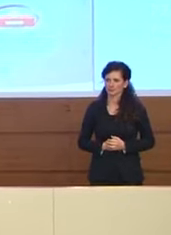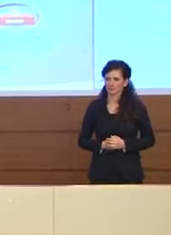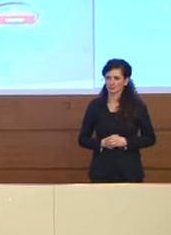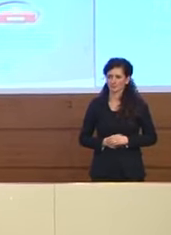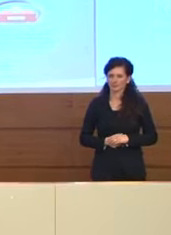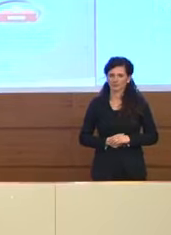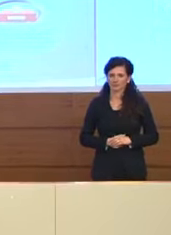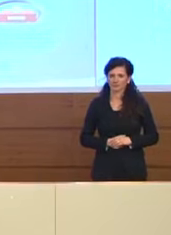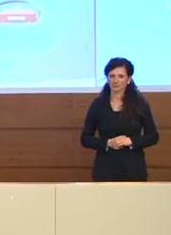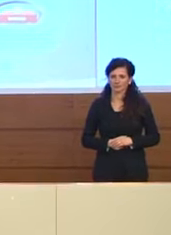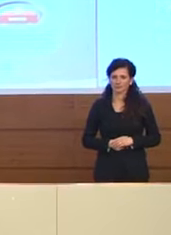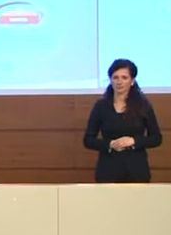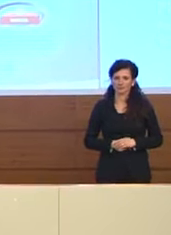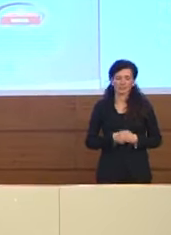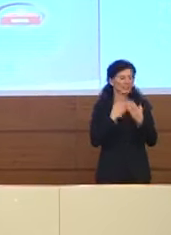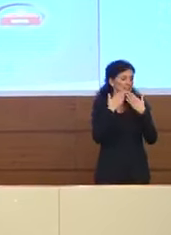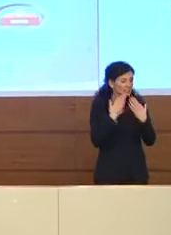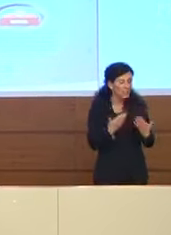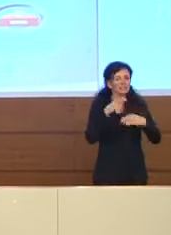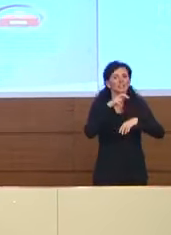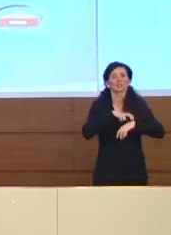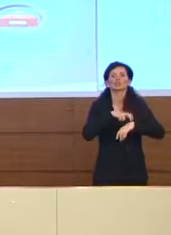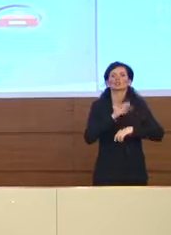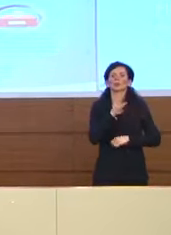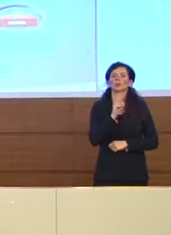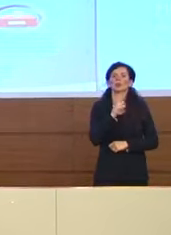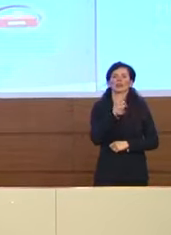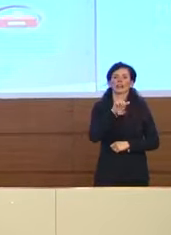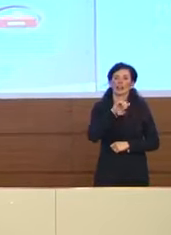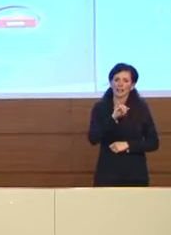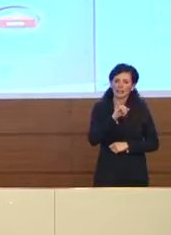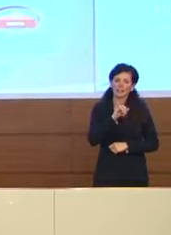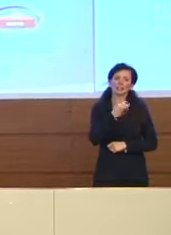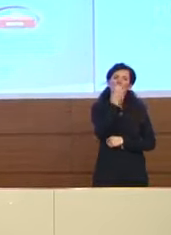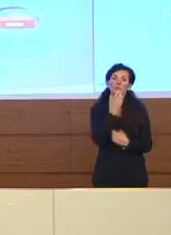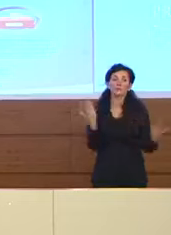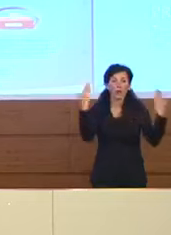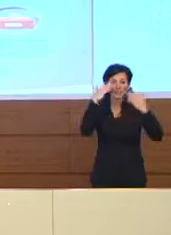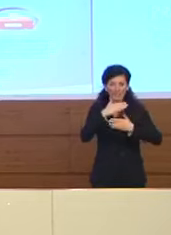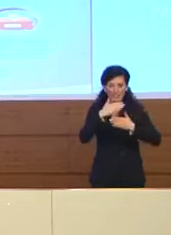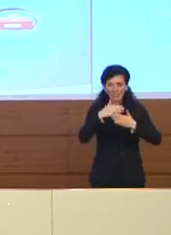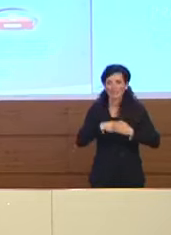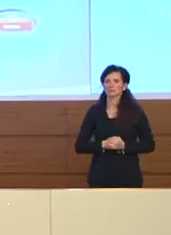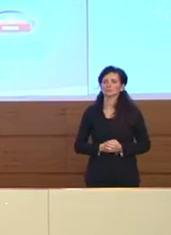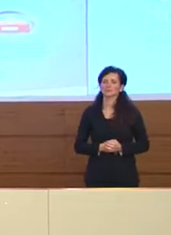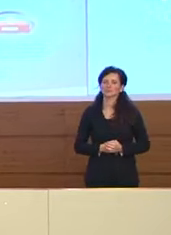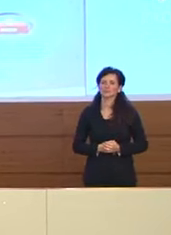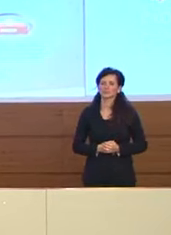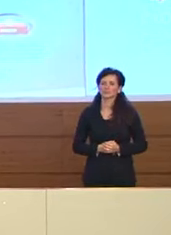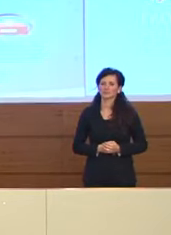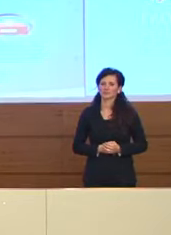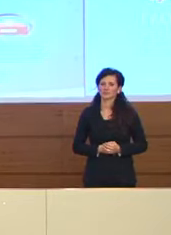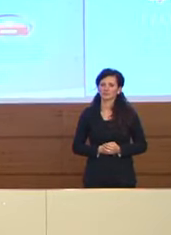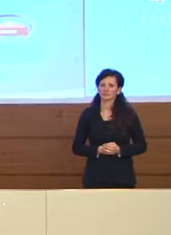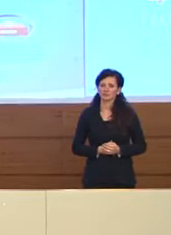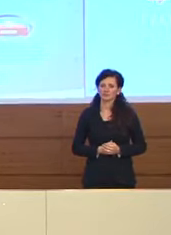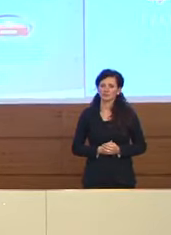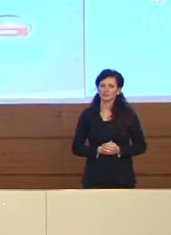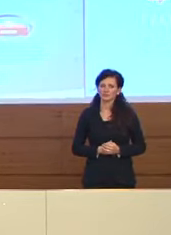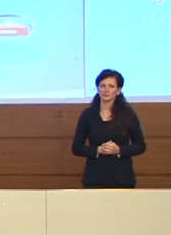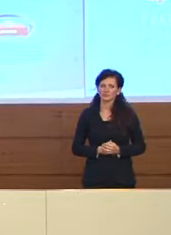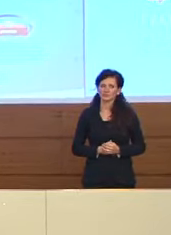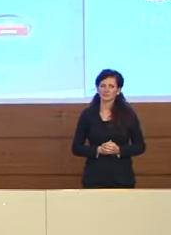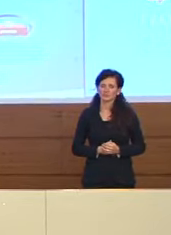grazie dottor borrelli buonasera anche da parte mia come sempre parto